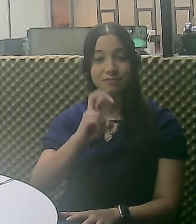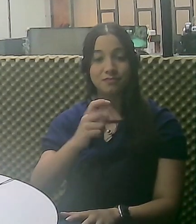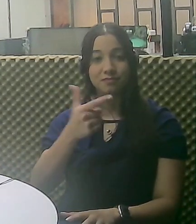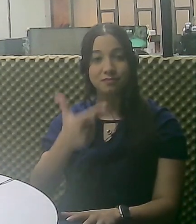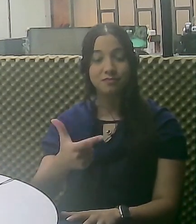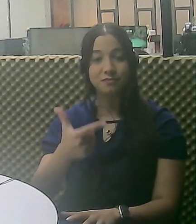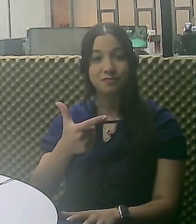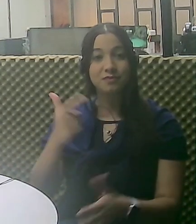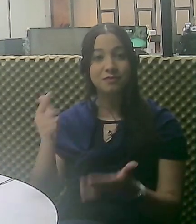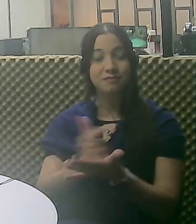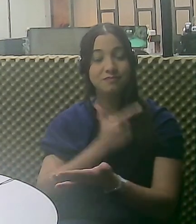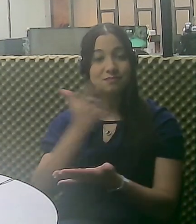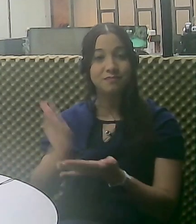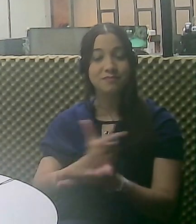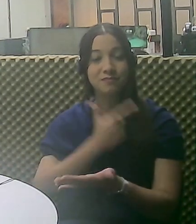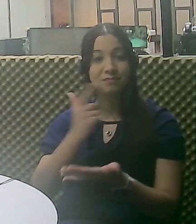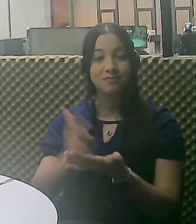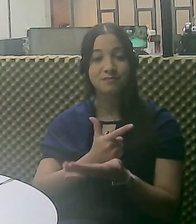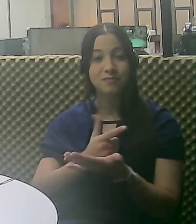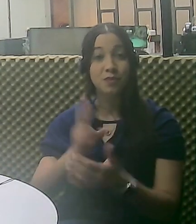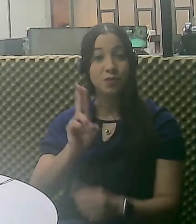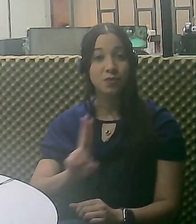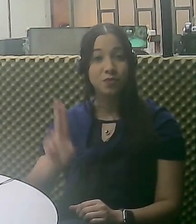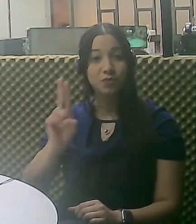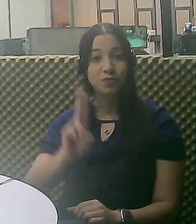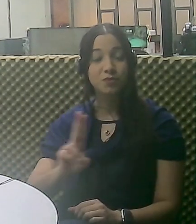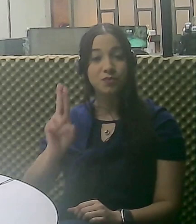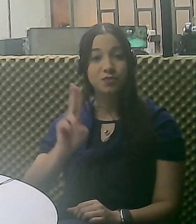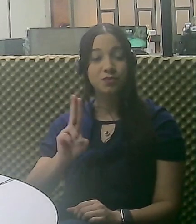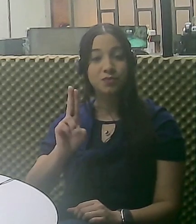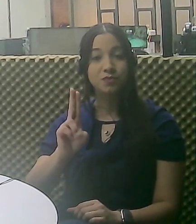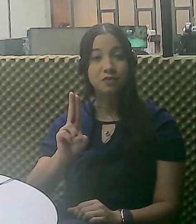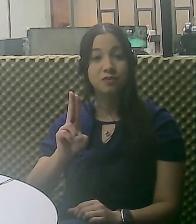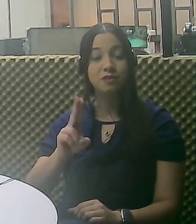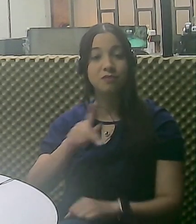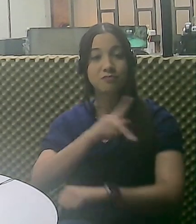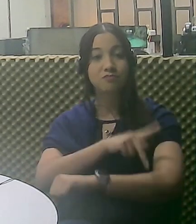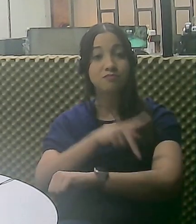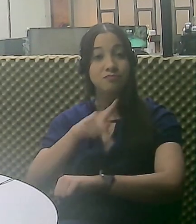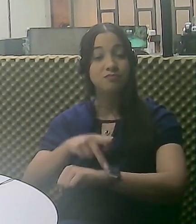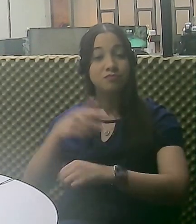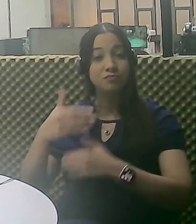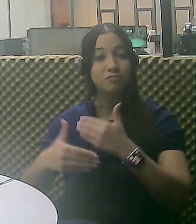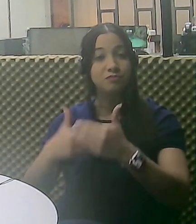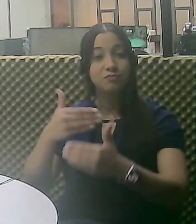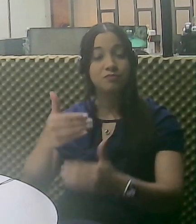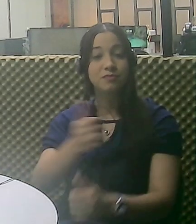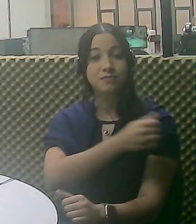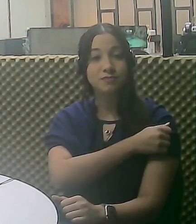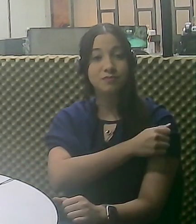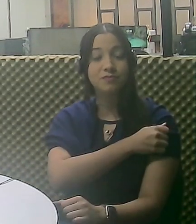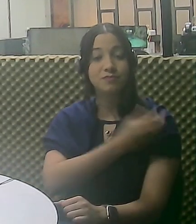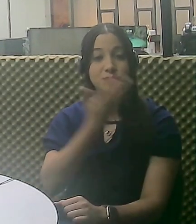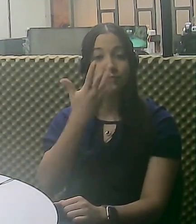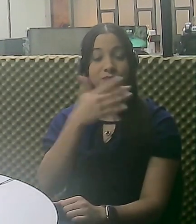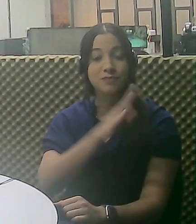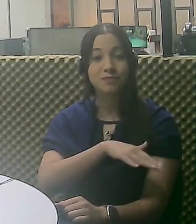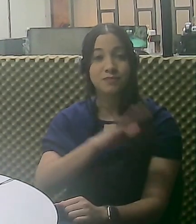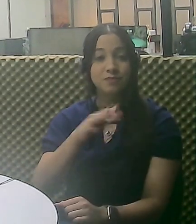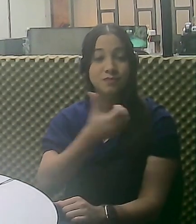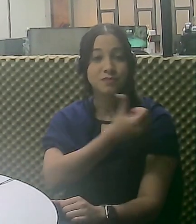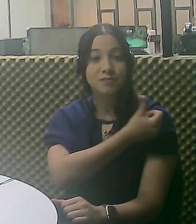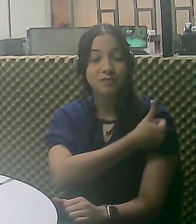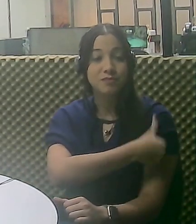20.652 obras literárias para serem utilizadas nos processos pedagógicos junto a alunos de educação infantil,